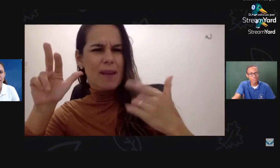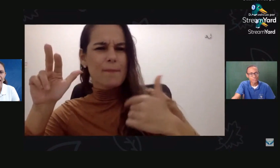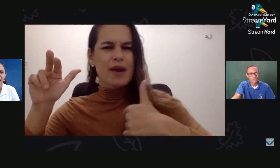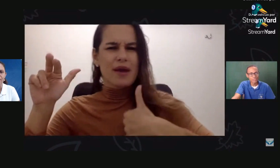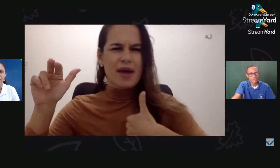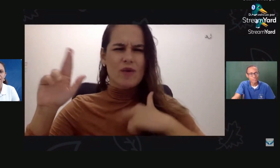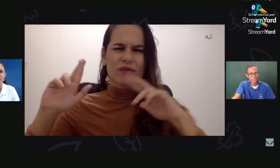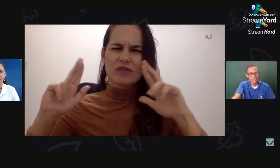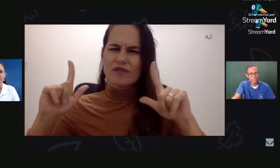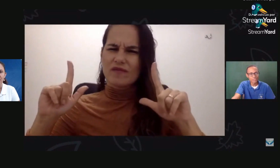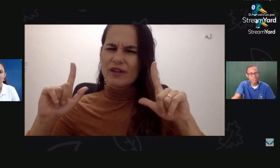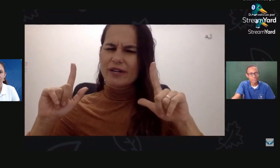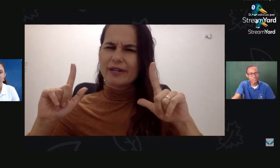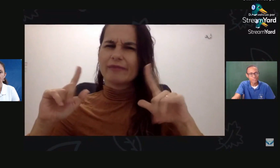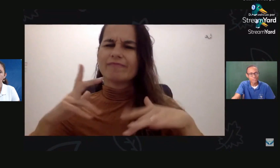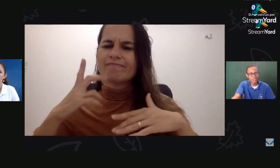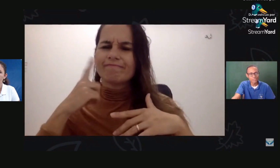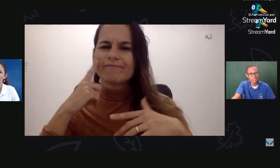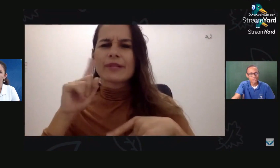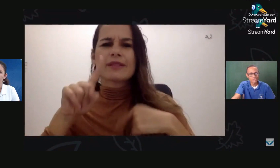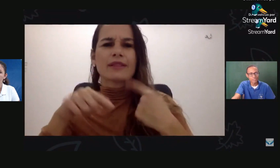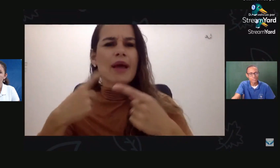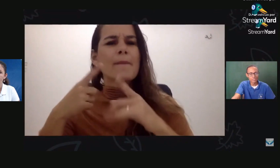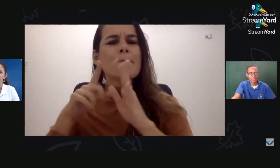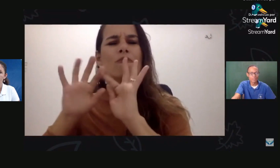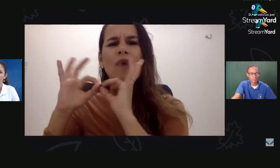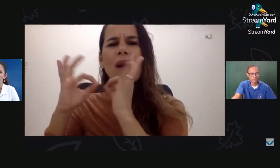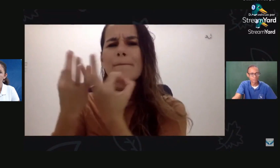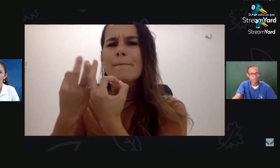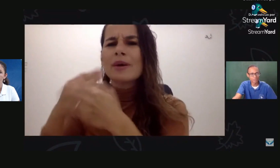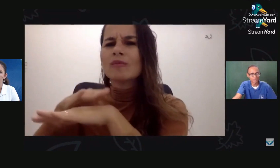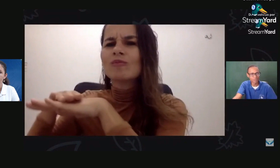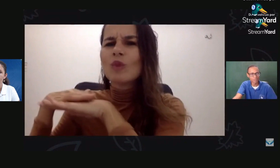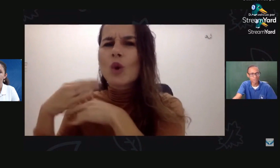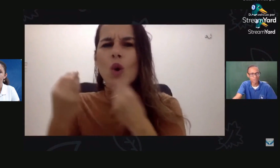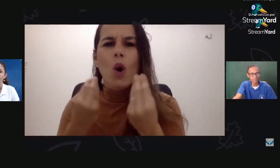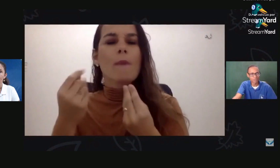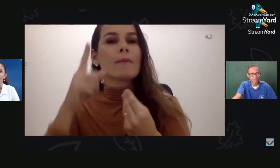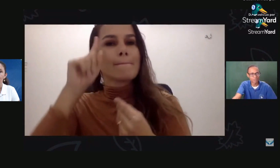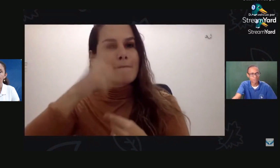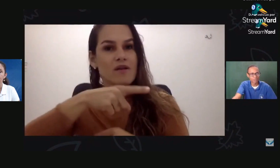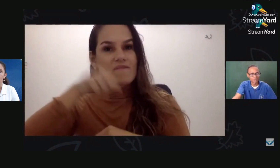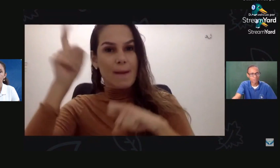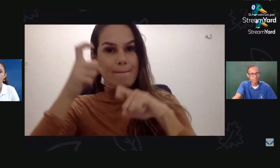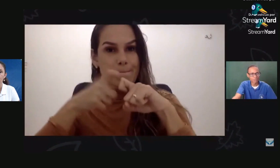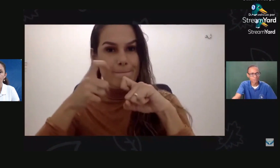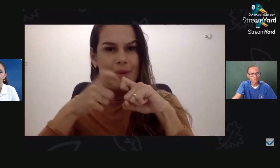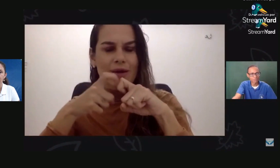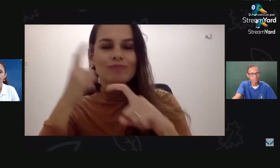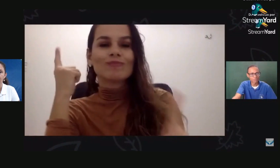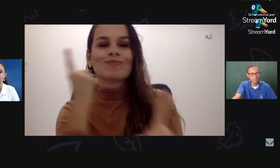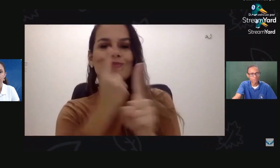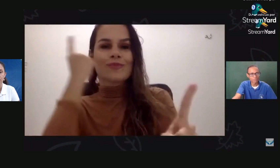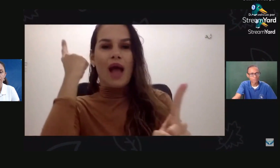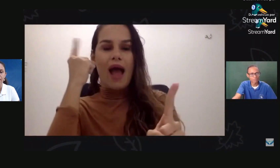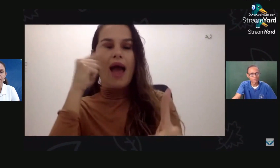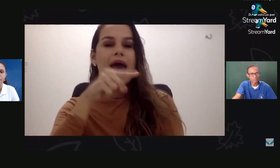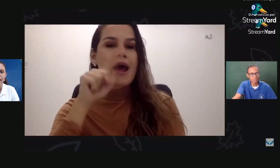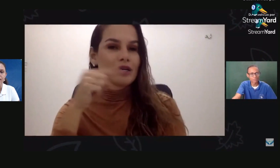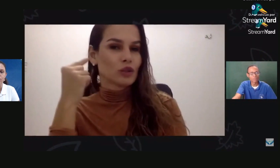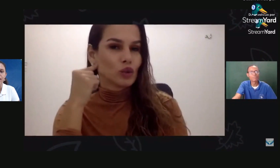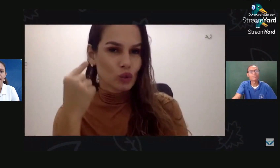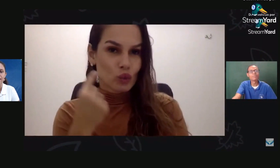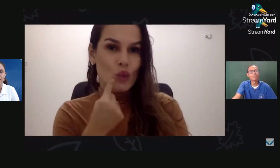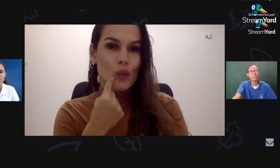já chorava, era diferente, ela começou então a ter essa comparação, minha mãe começou a comparar, a família começou a conversar e resolveram me levar